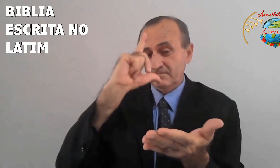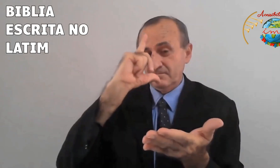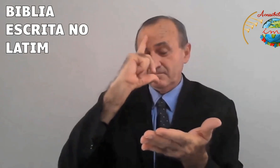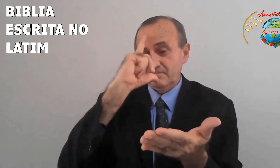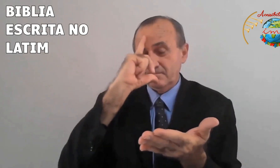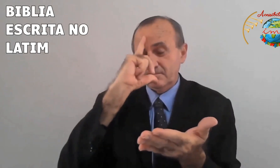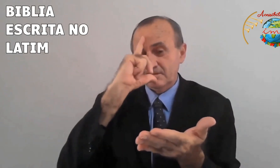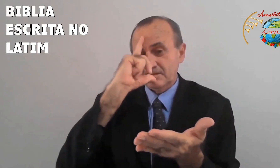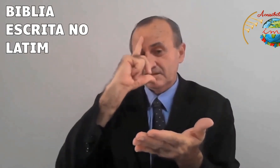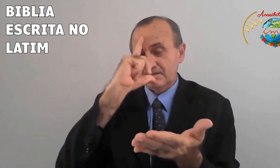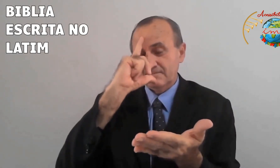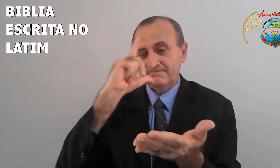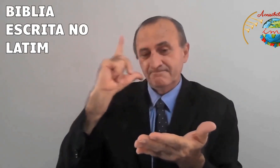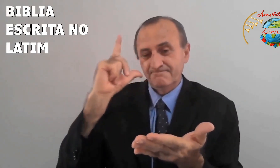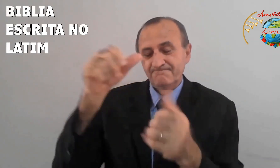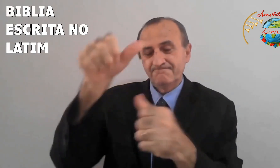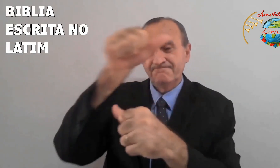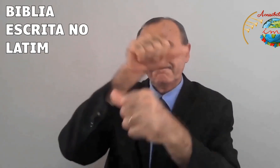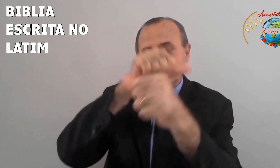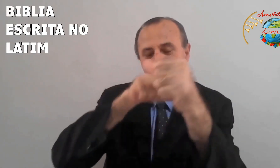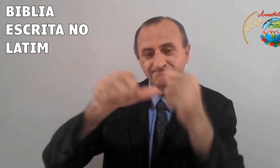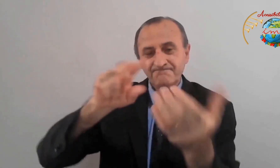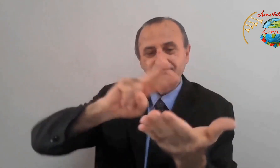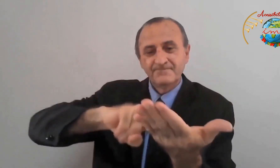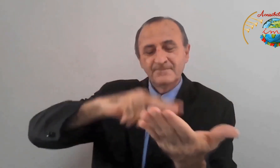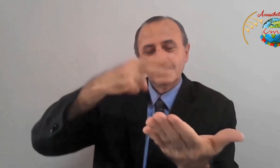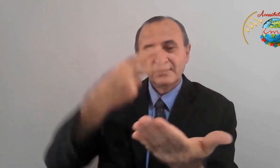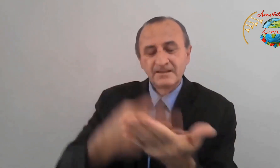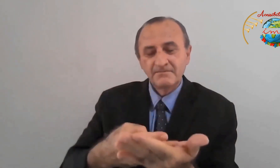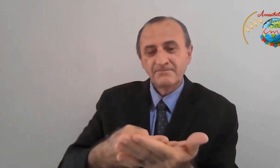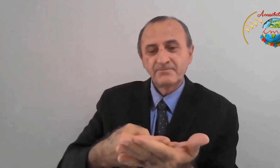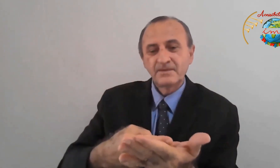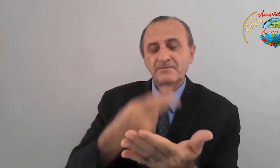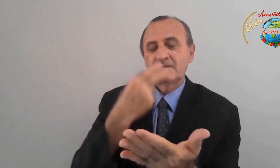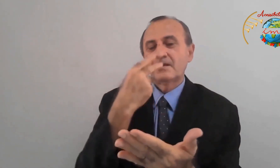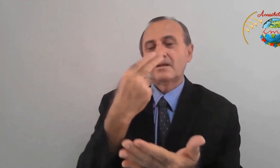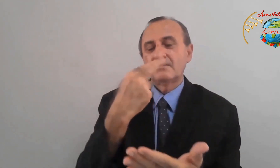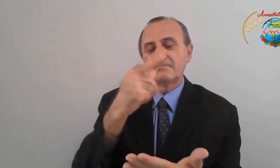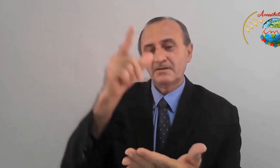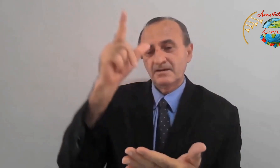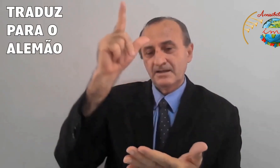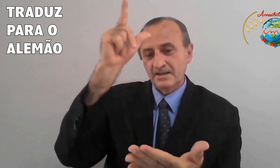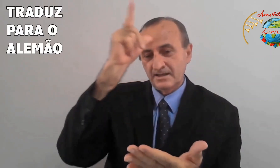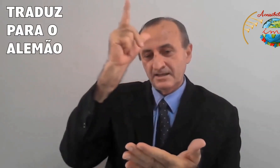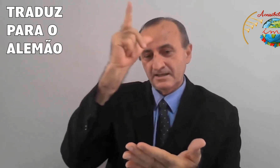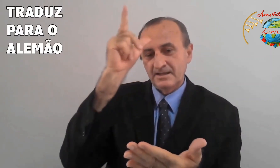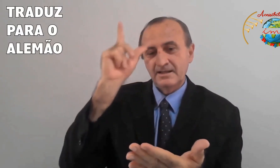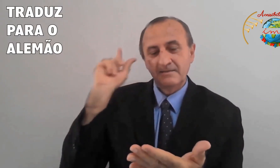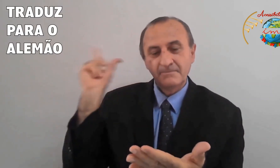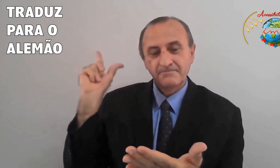latim, e ele a traduz para o alemão. Vejam